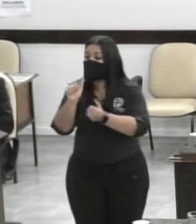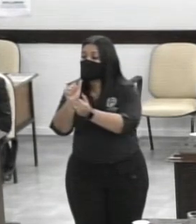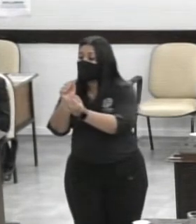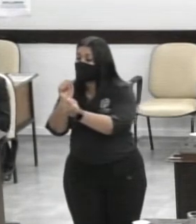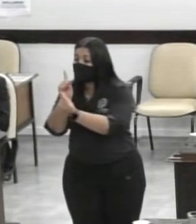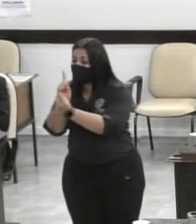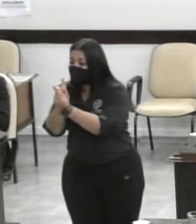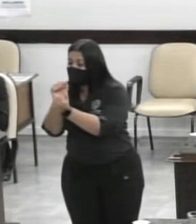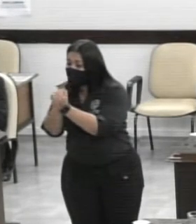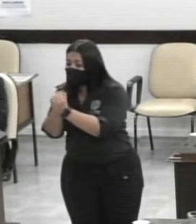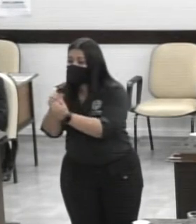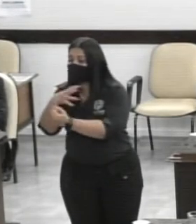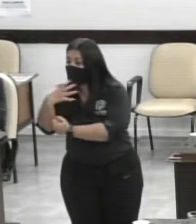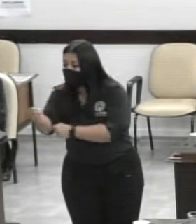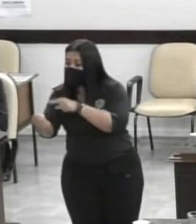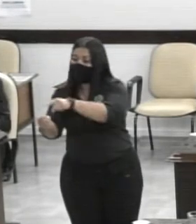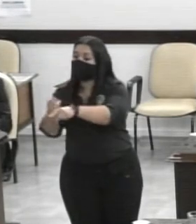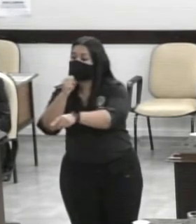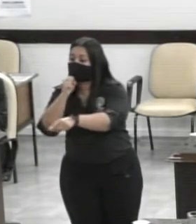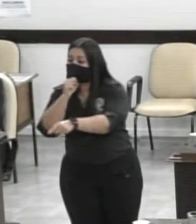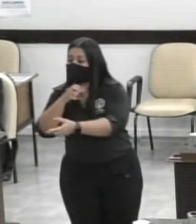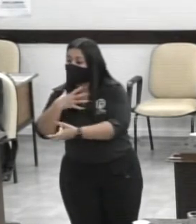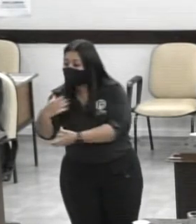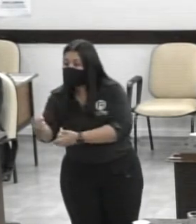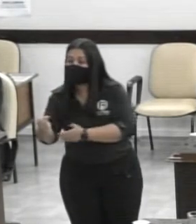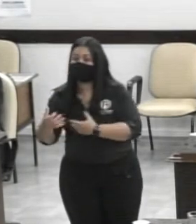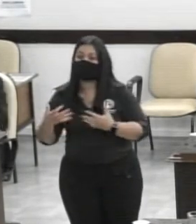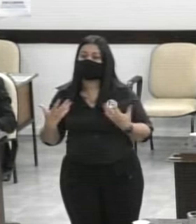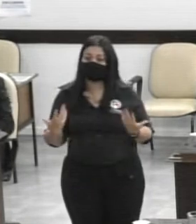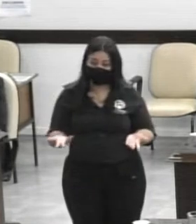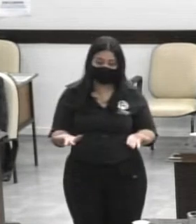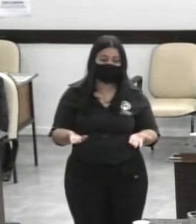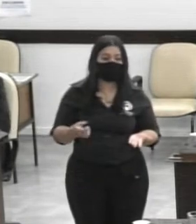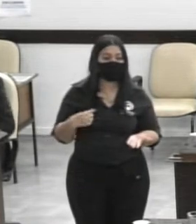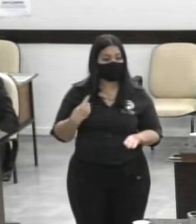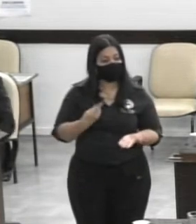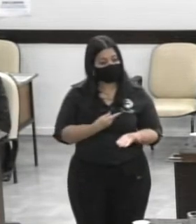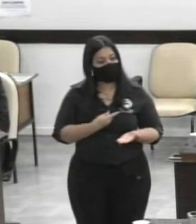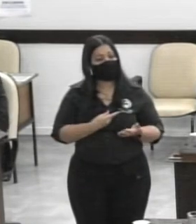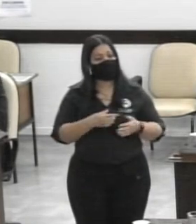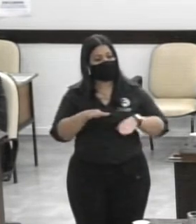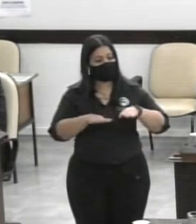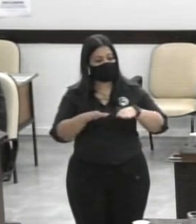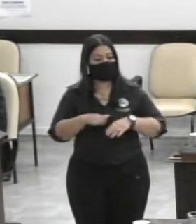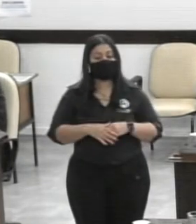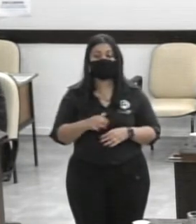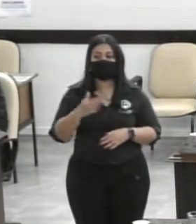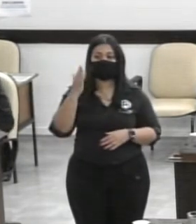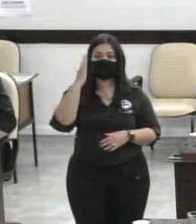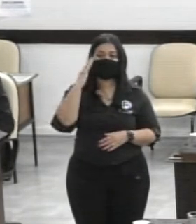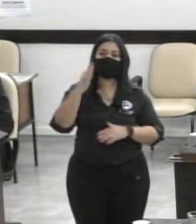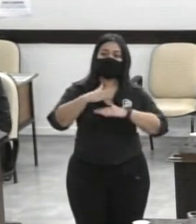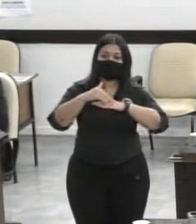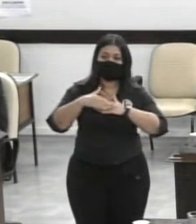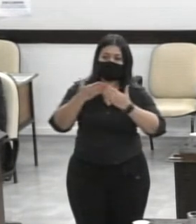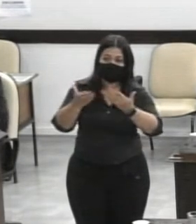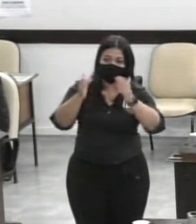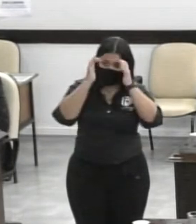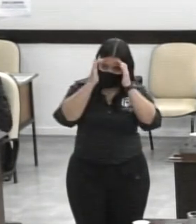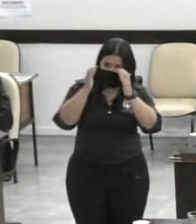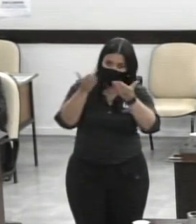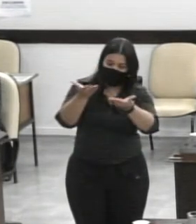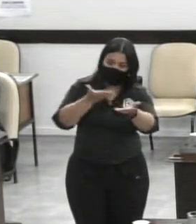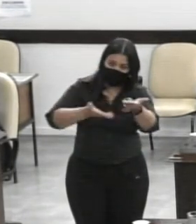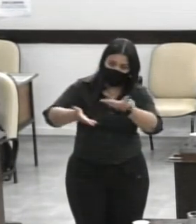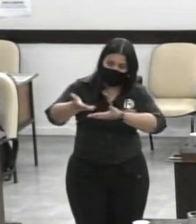O que dizer? Usamos da razoabilidade. A senhora sabe o carinho que nutro pela senhora e o respeito é recíproco. A